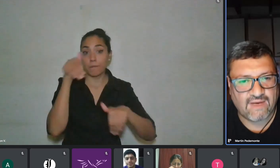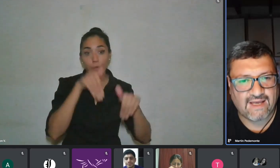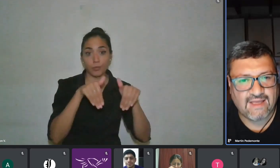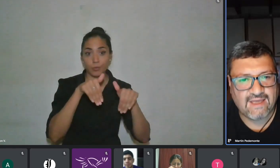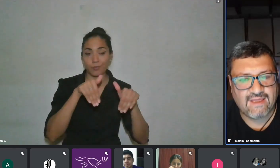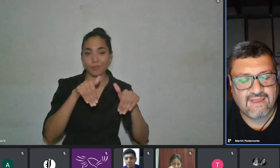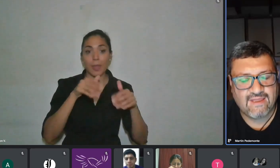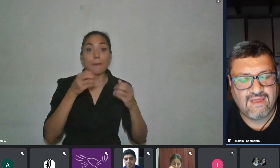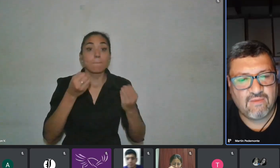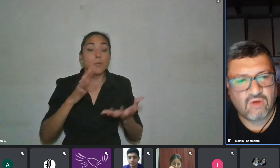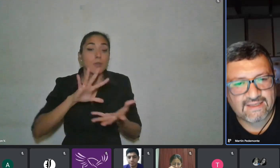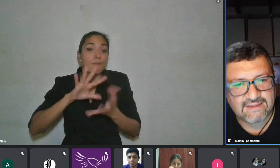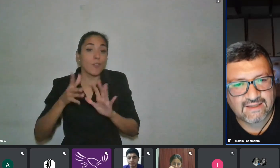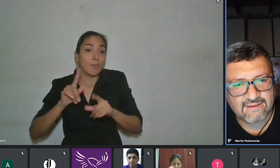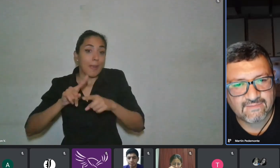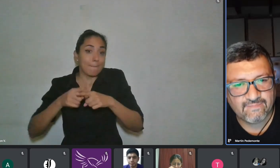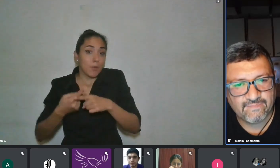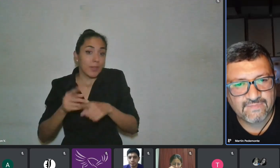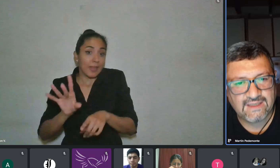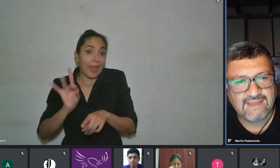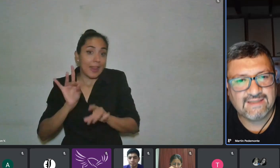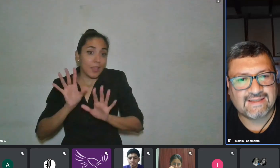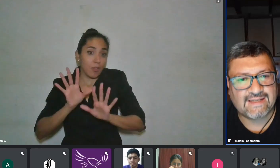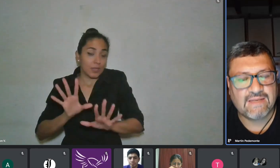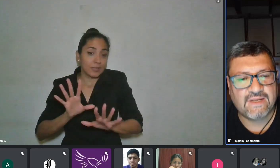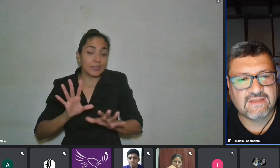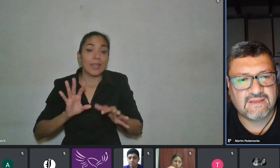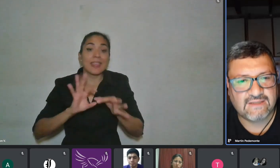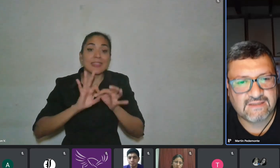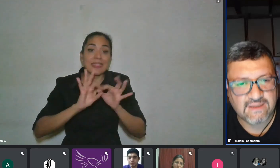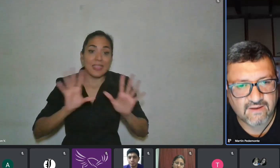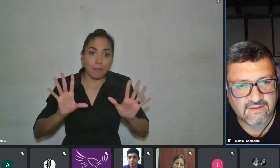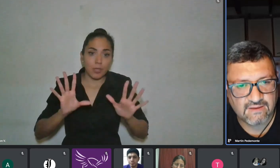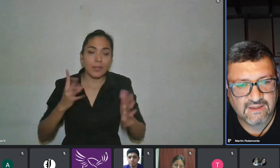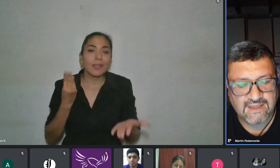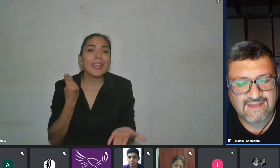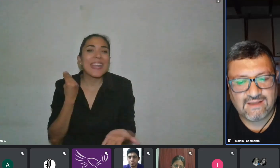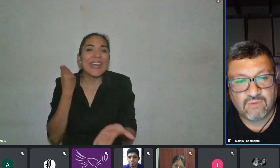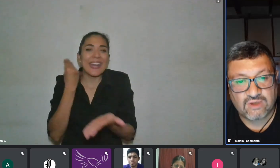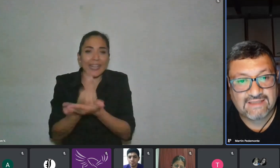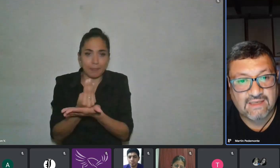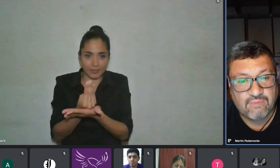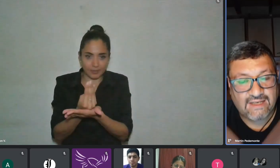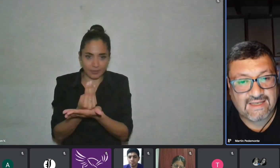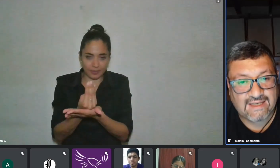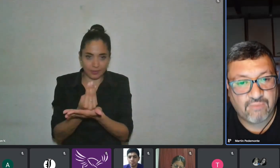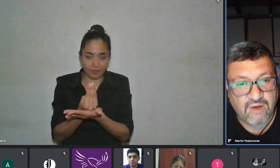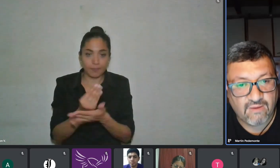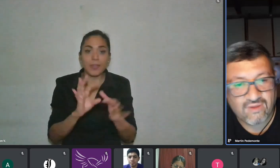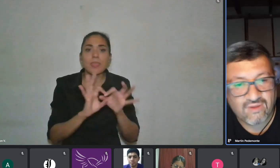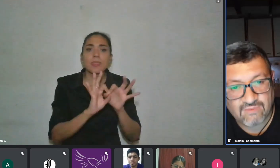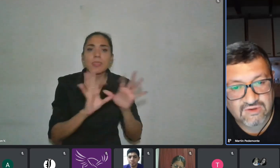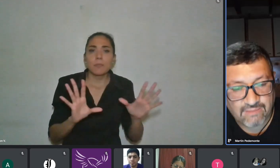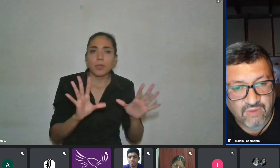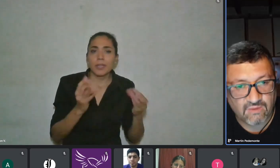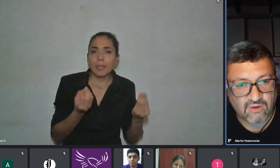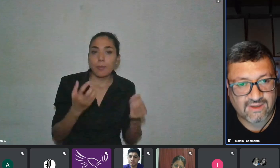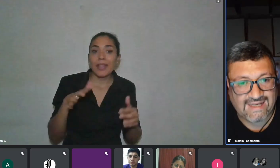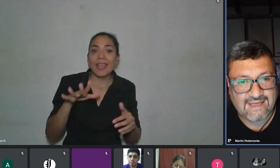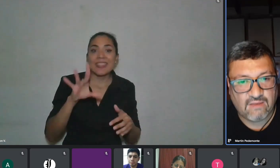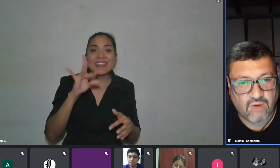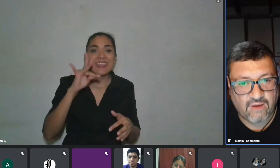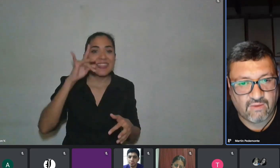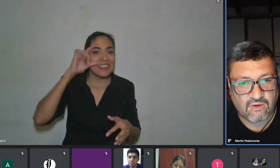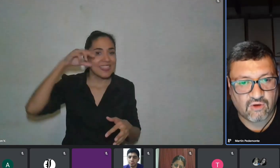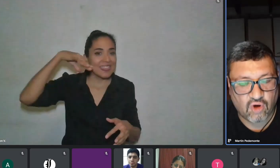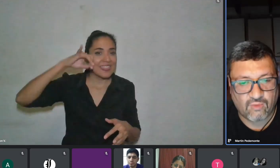la forma democrática y representativa. Democrática porque elige el pueblo, demos es pueblo,